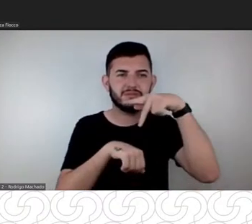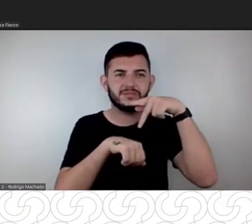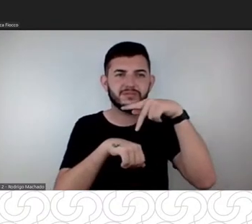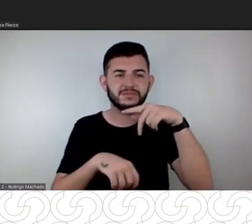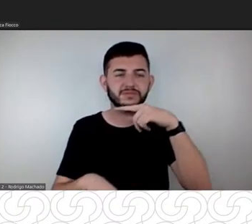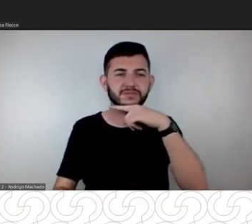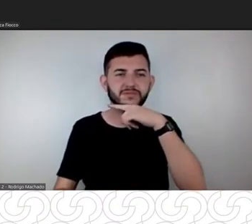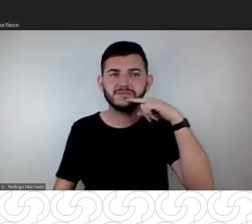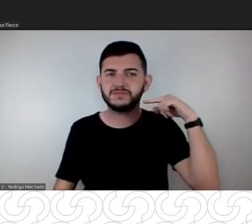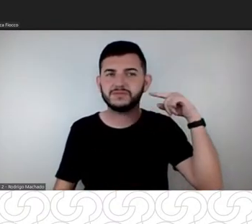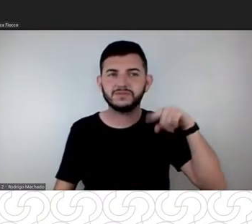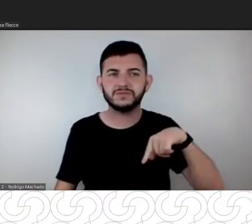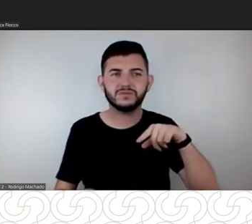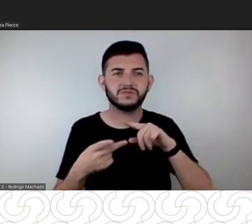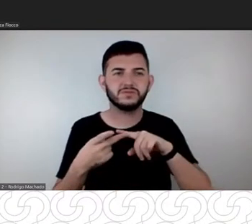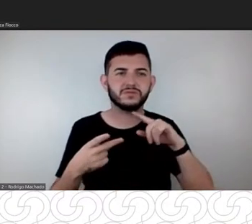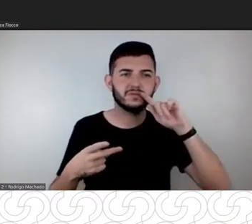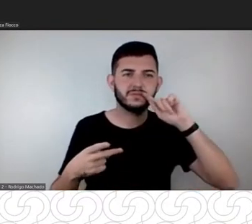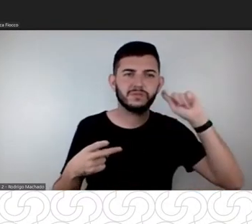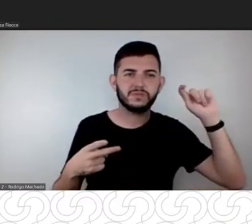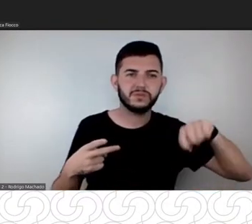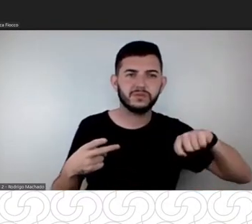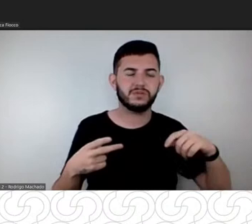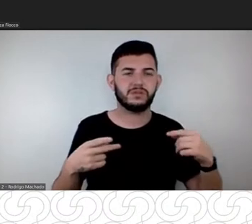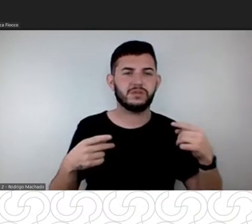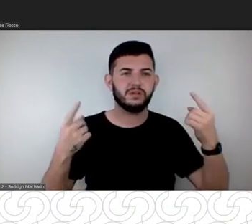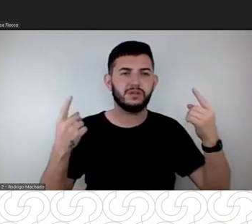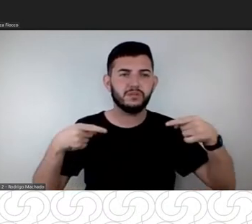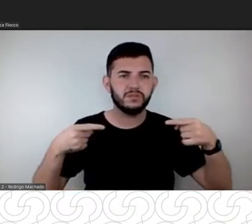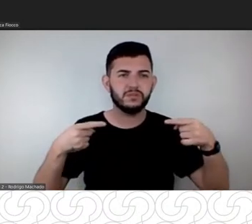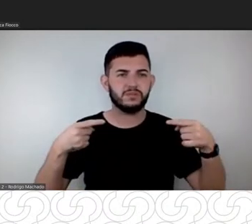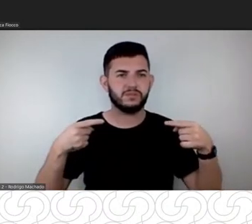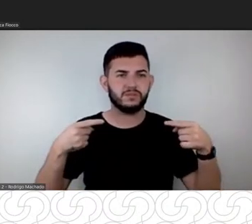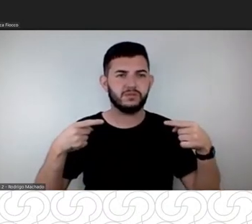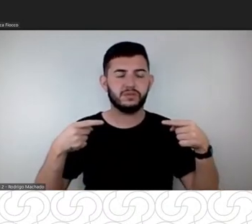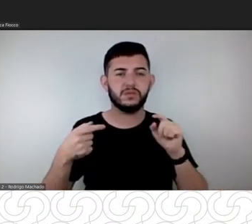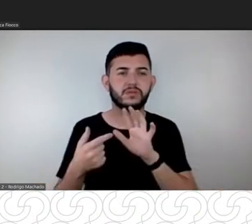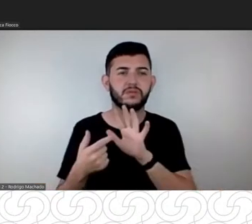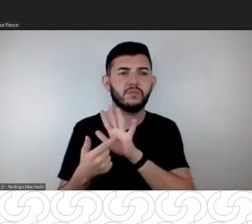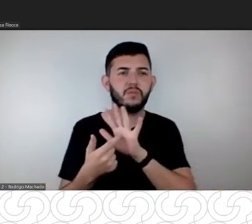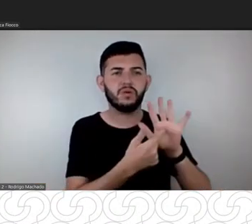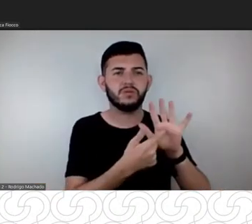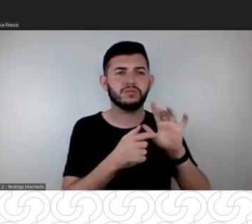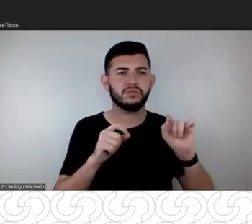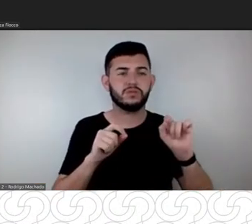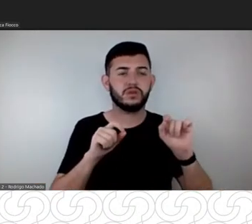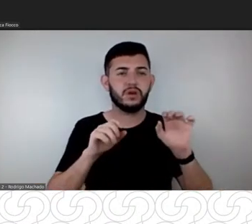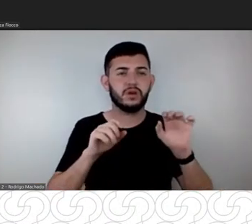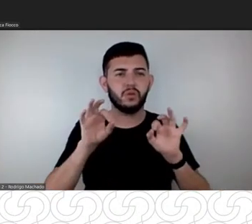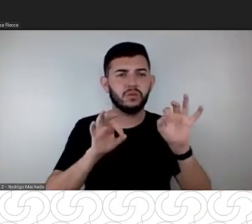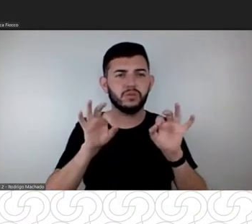coloca em discussão o reordenamento mundial de forças.